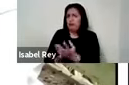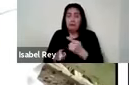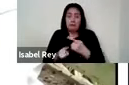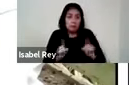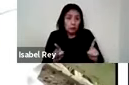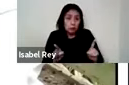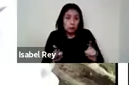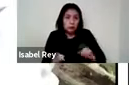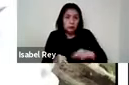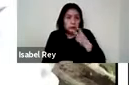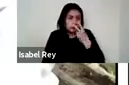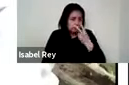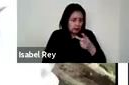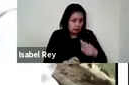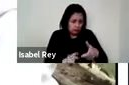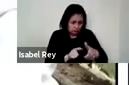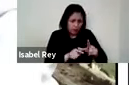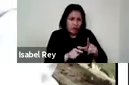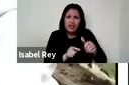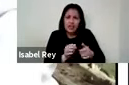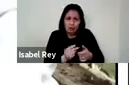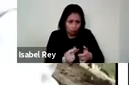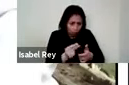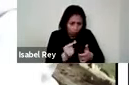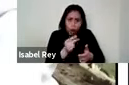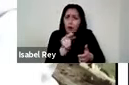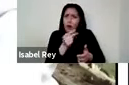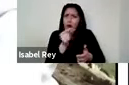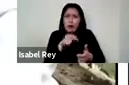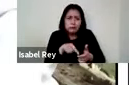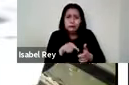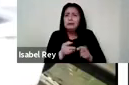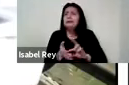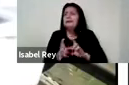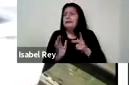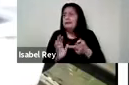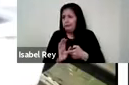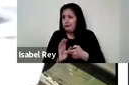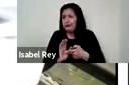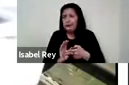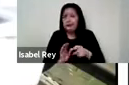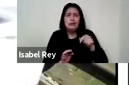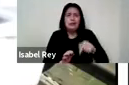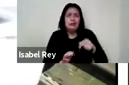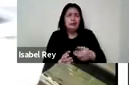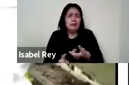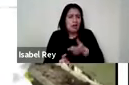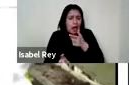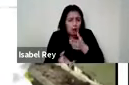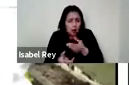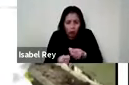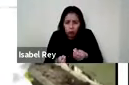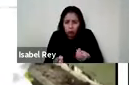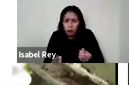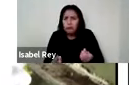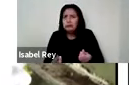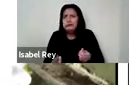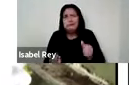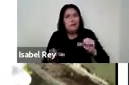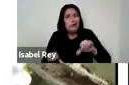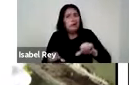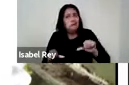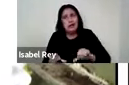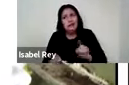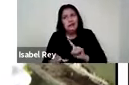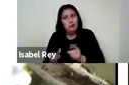si observamos que el LED está muy acelerado, significa que la humedad de la tierra está en malas condiciones para la